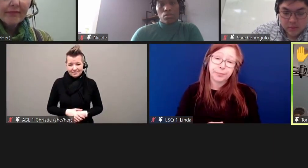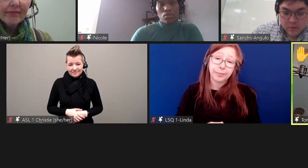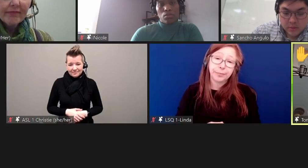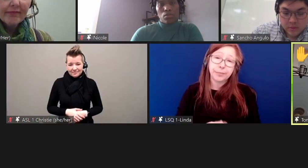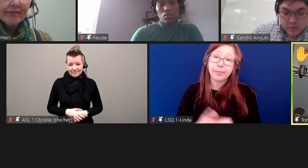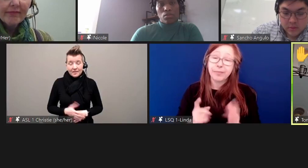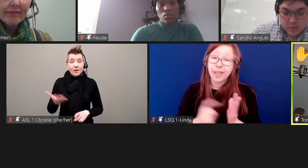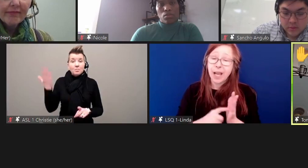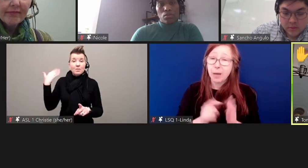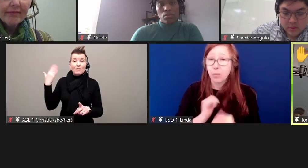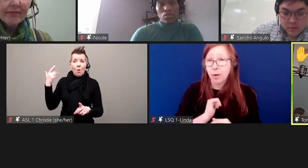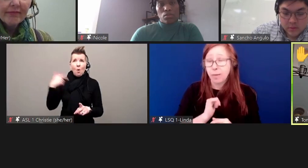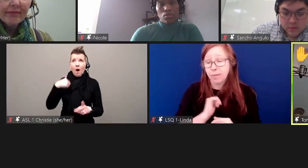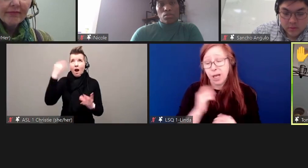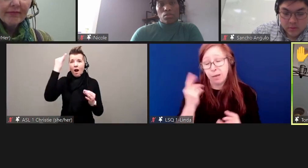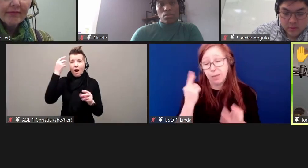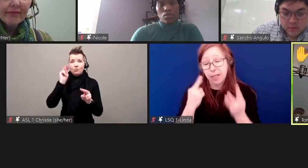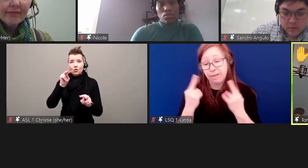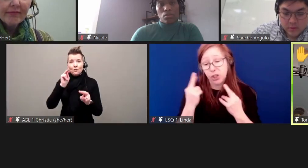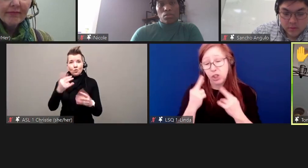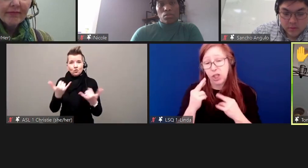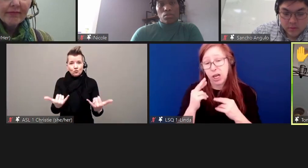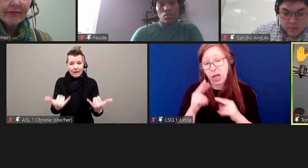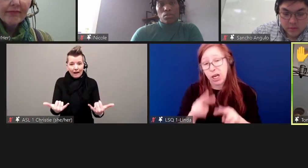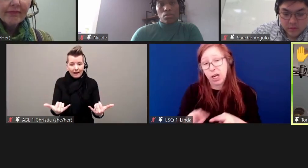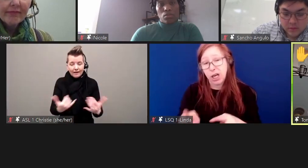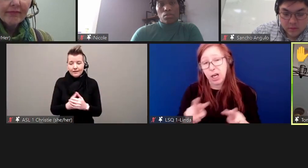Quand je réfléchissais à cette discussion,